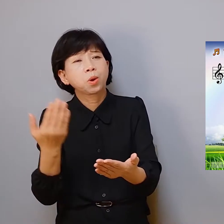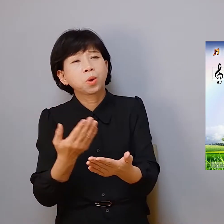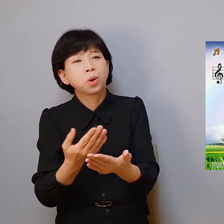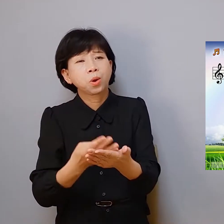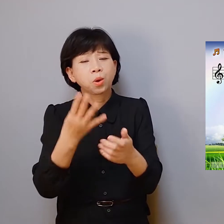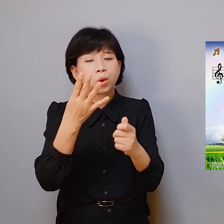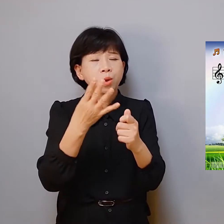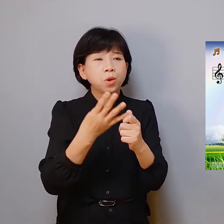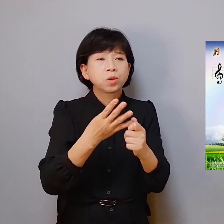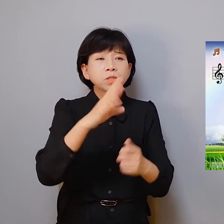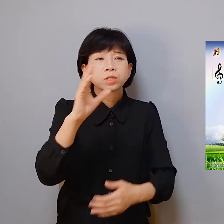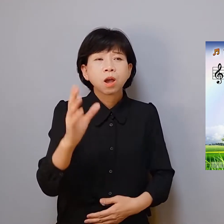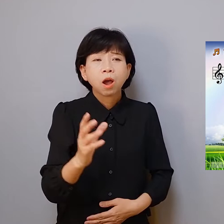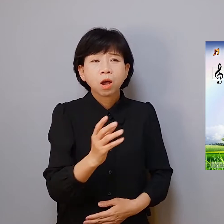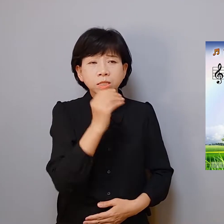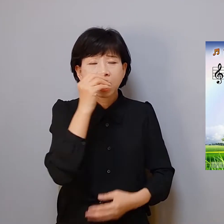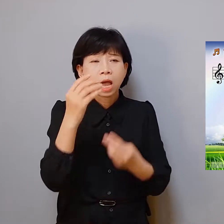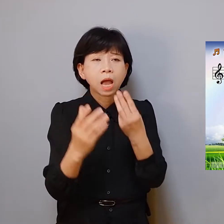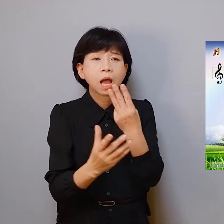계십소서.